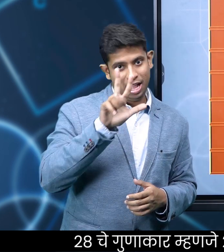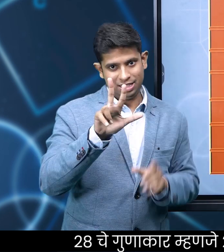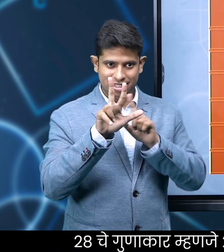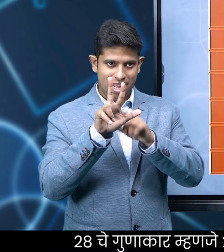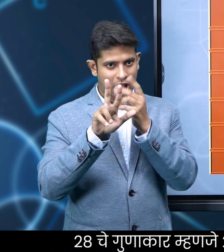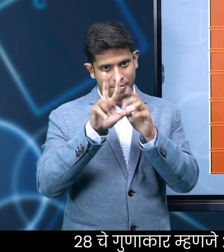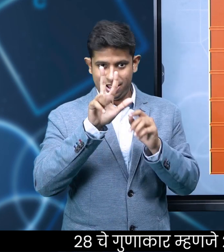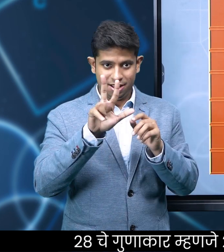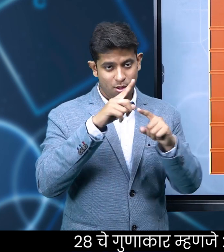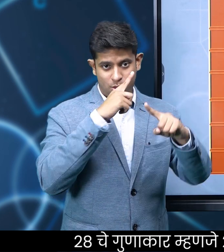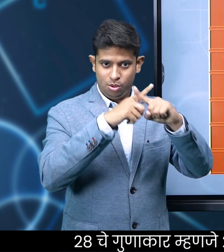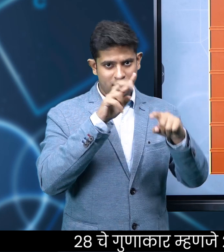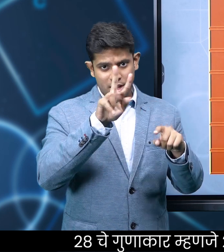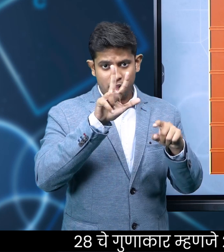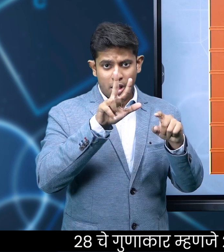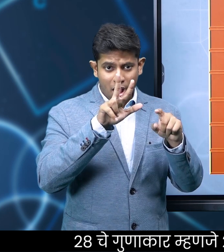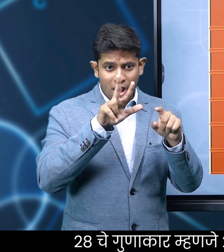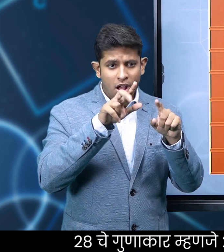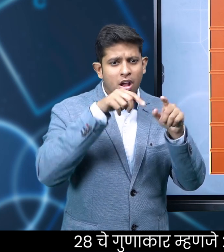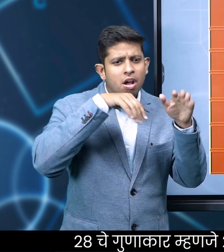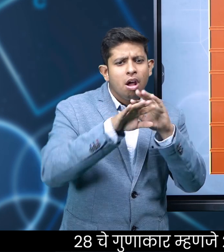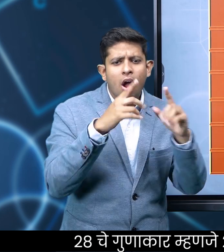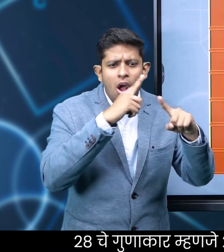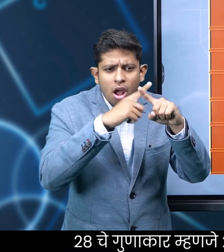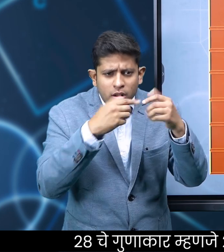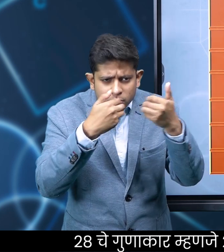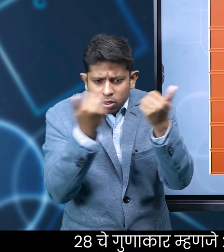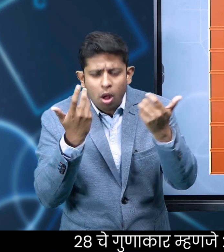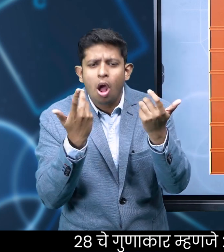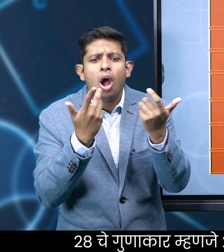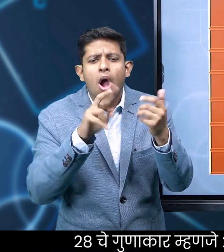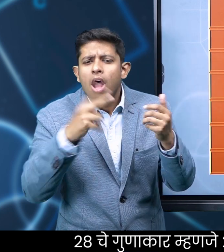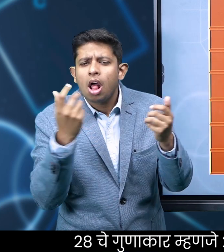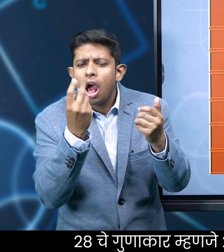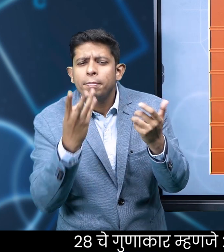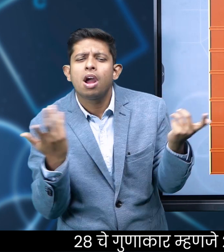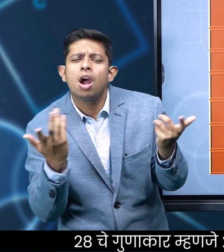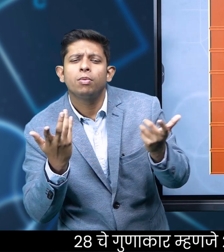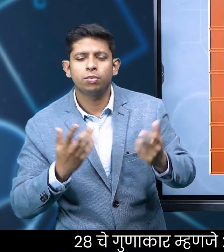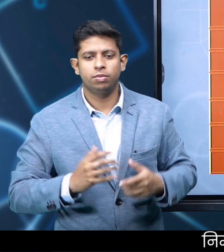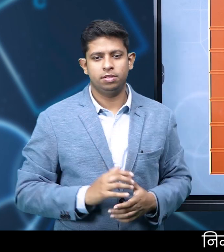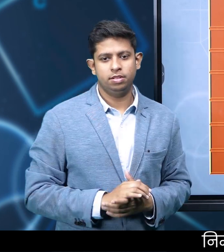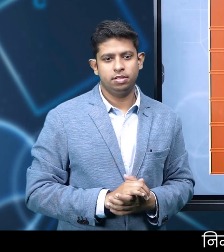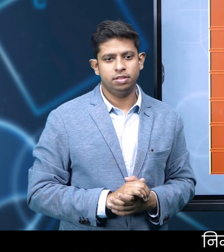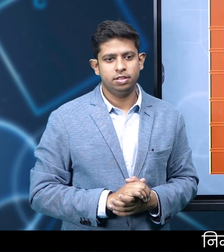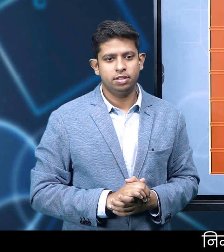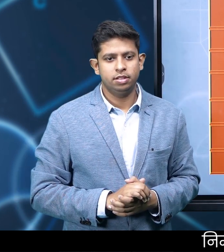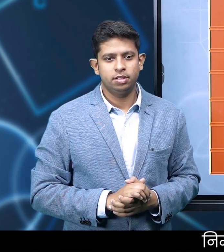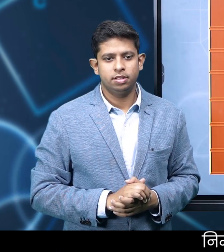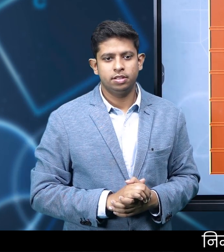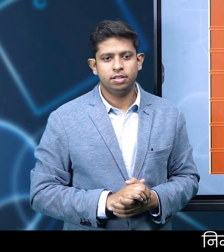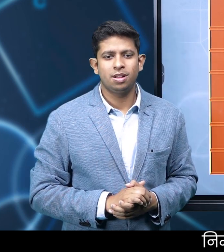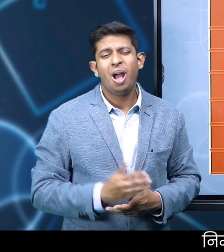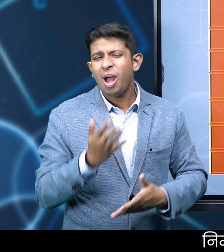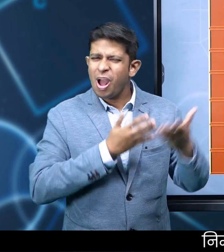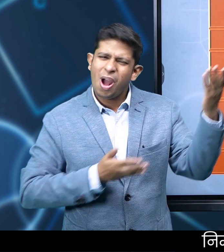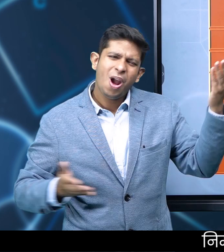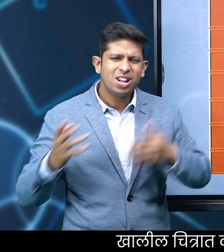28 चे गुणाकार म्हणजे 28 चा दुसऱ्या पूर्ण संख्येने गुणाकार केल्याने निर्माण होणाऱ्या सर्व संख्या.